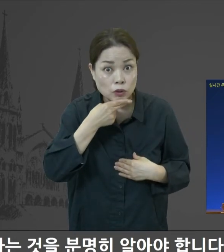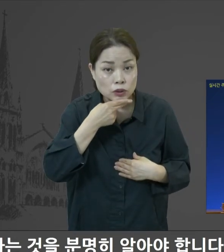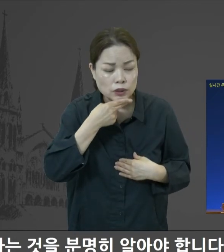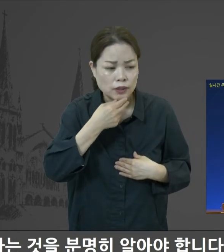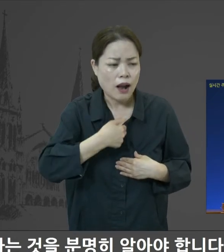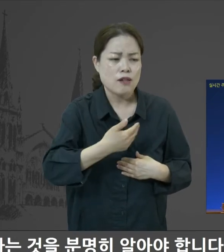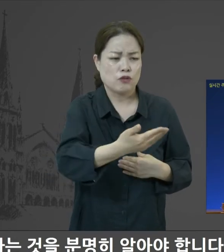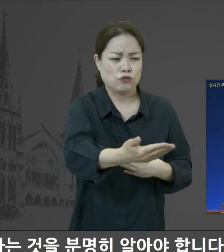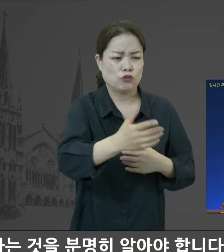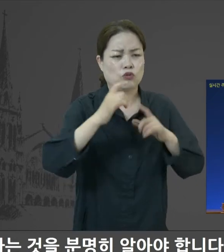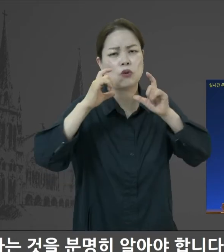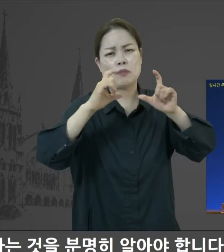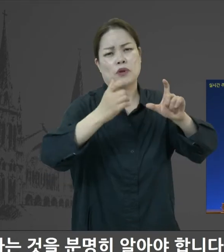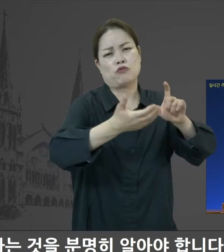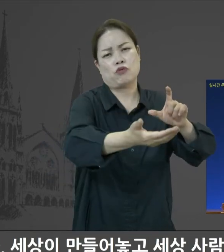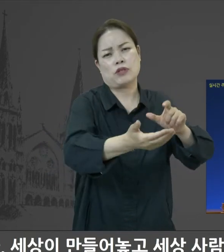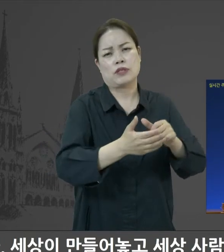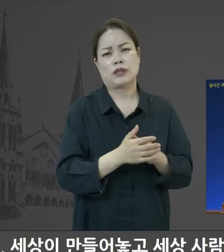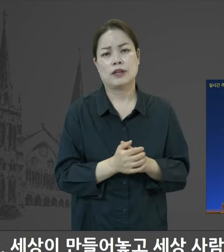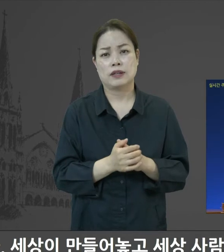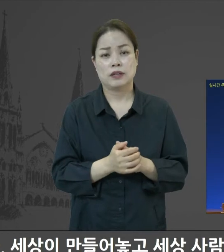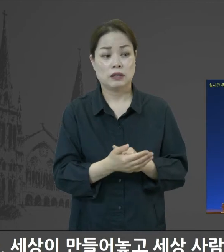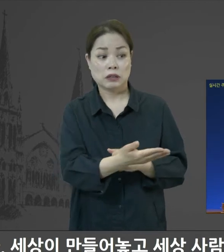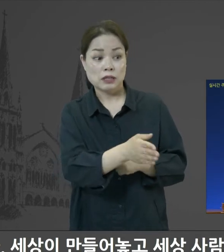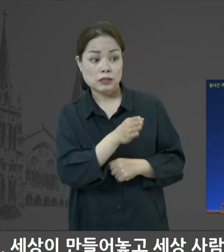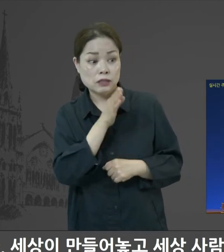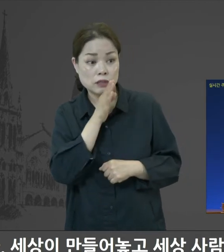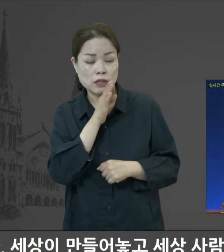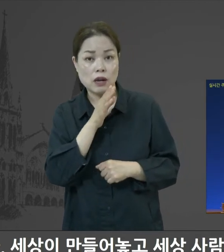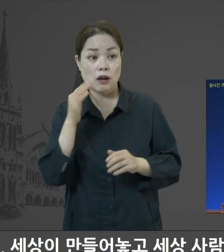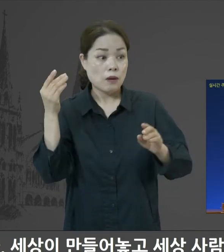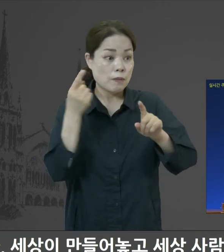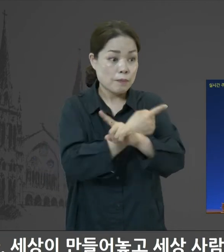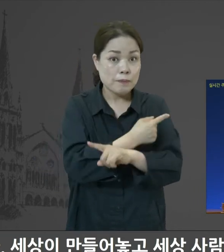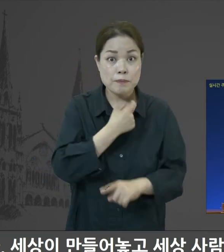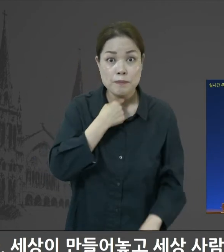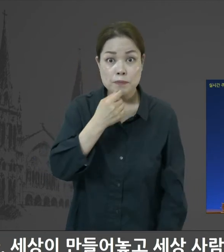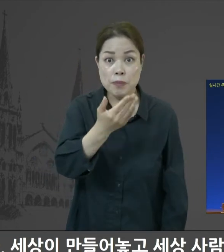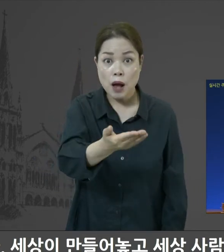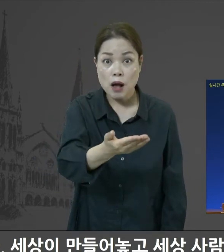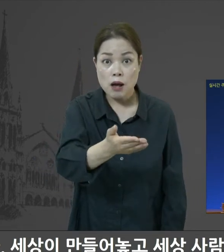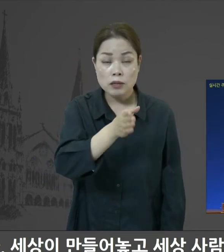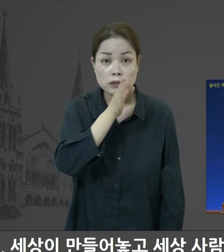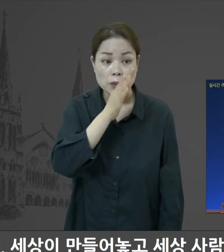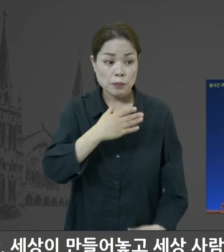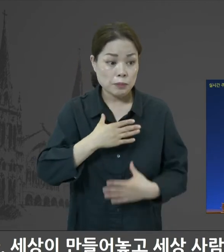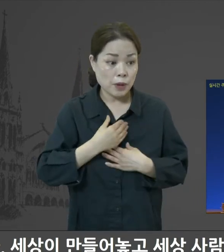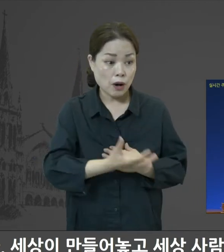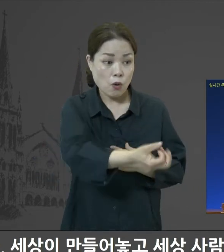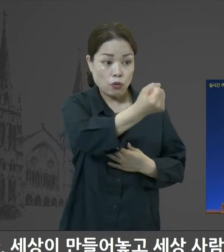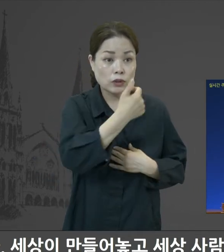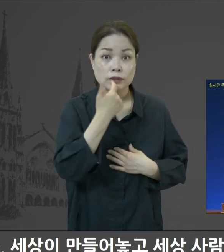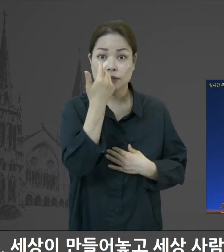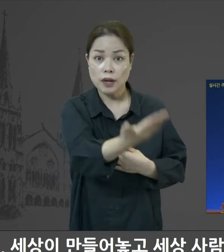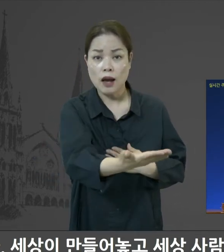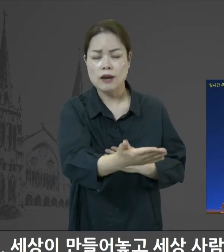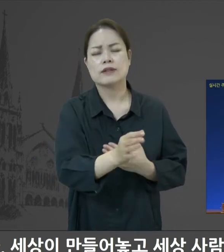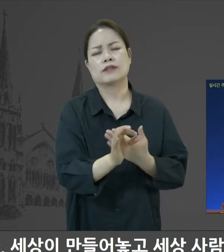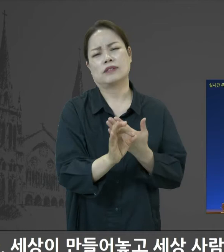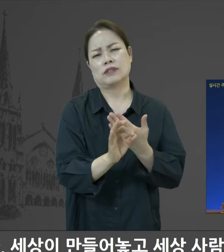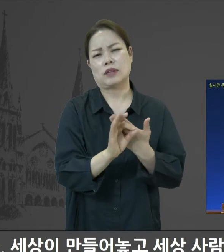없다는 것을 선포해야 됩니다. 당신이 진짜 낫고자 하느냐? 너가 진짜 참된 평안을 얻고자 하느냐?